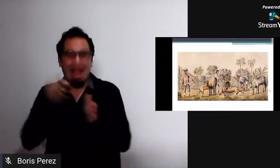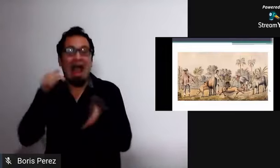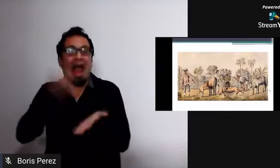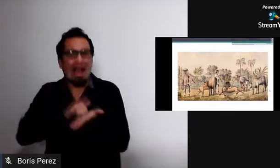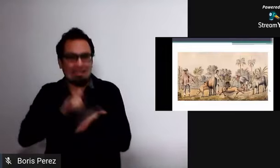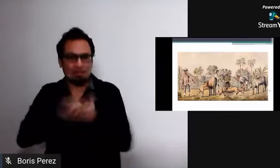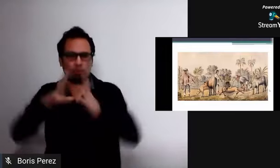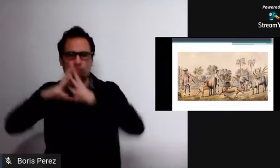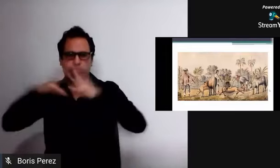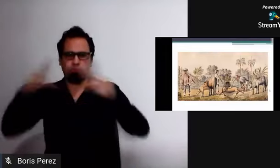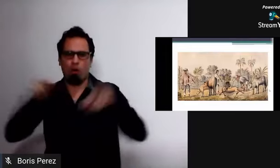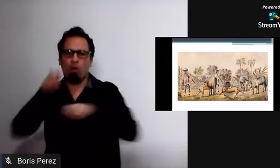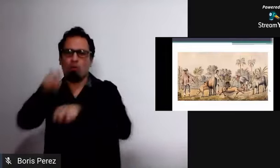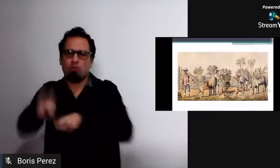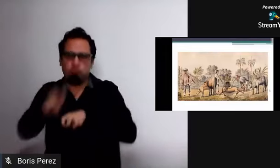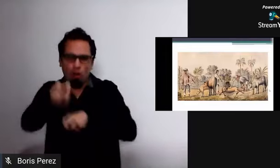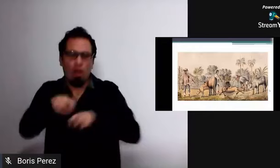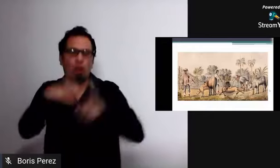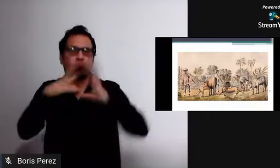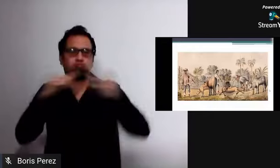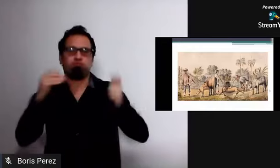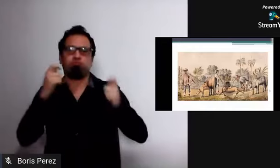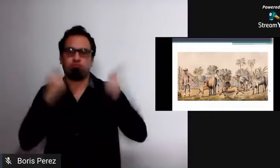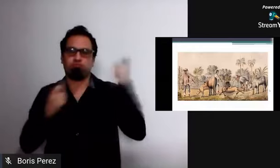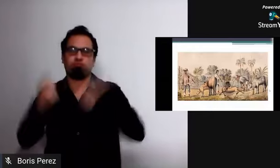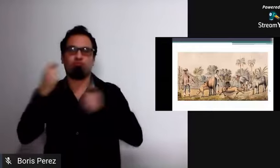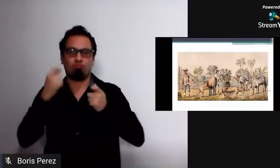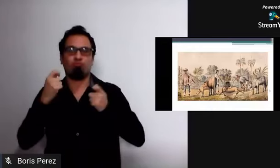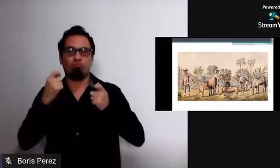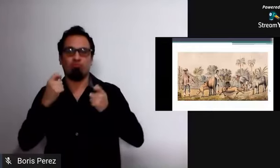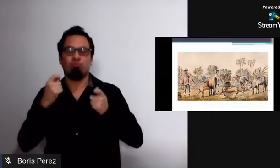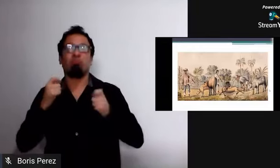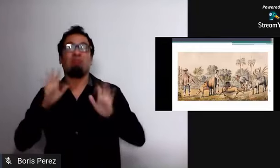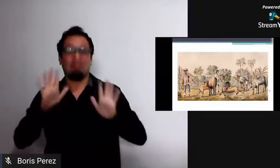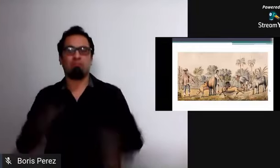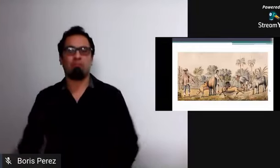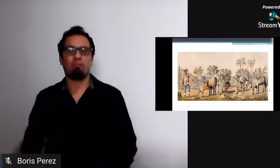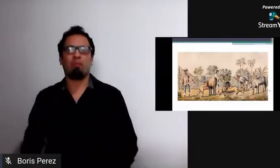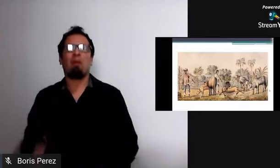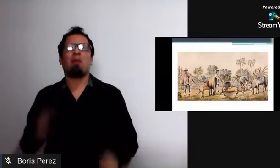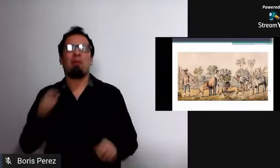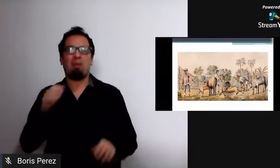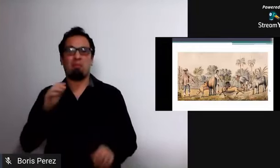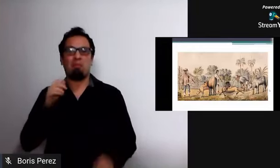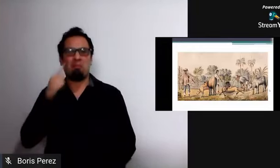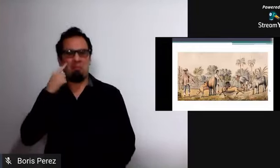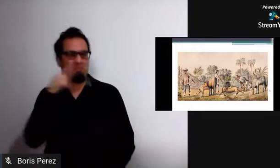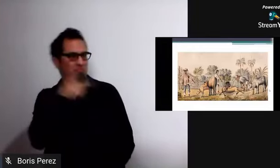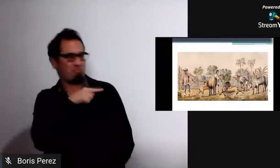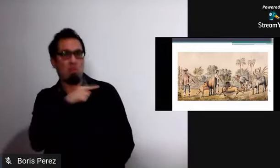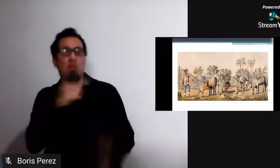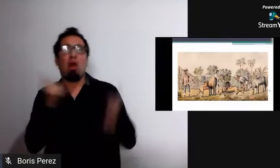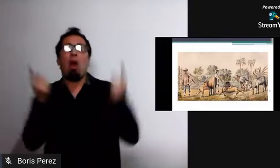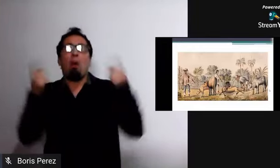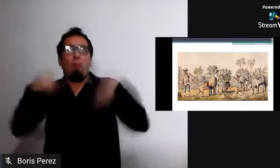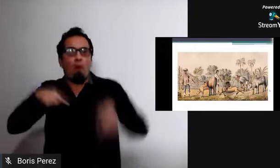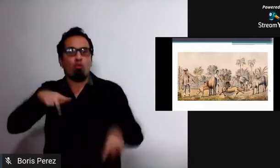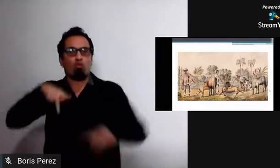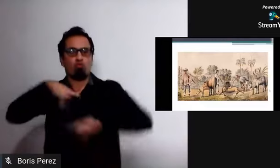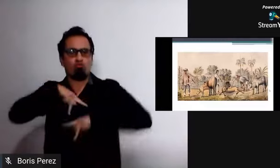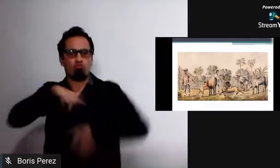alimenticio con el que nosotros hoy consumimos el chocolate, es decir, ellos se dedicaban al cultivo del cacao.